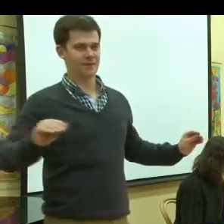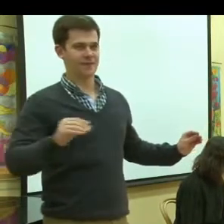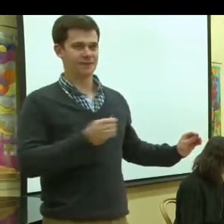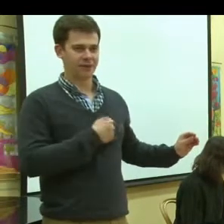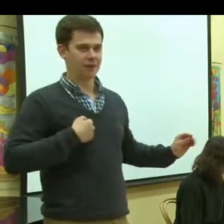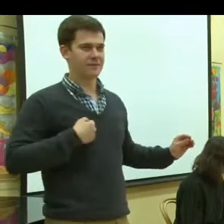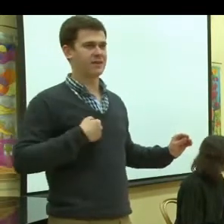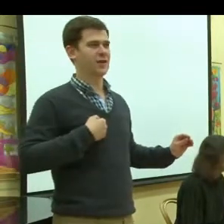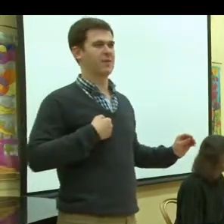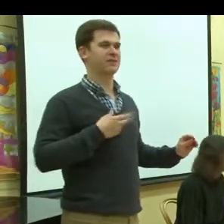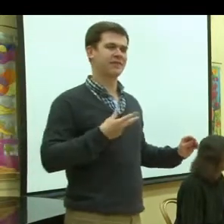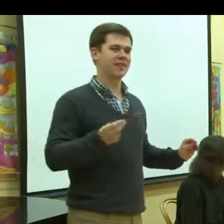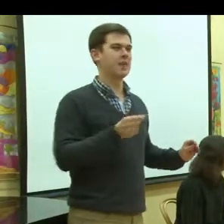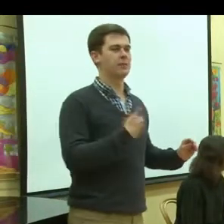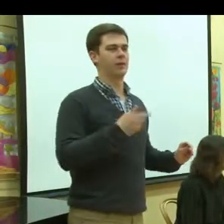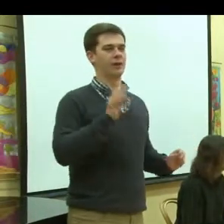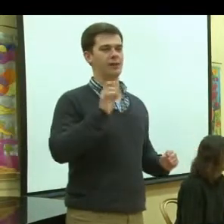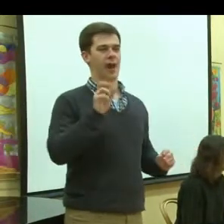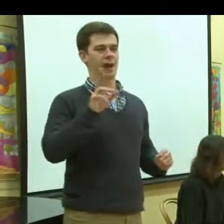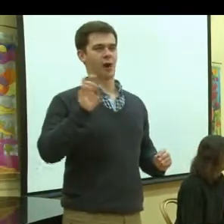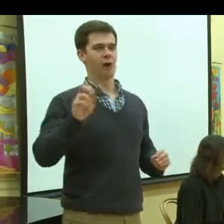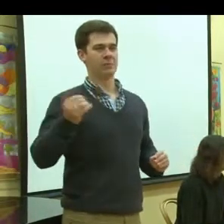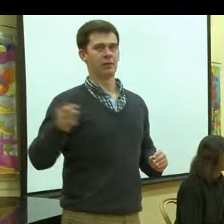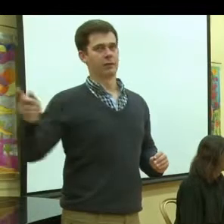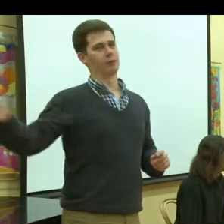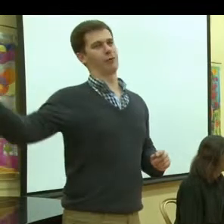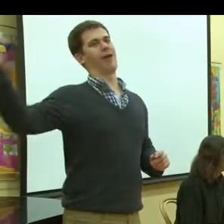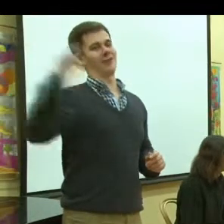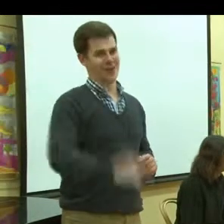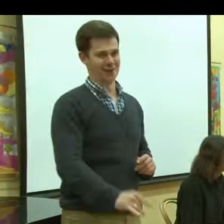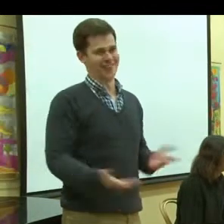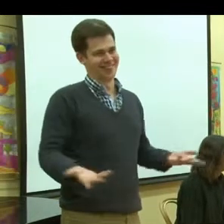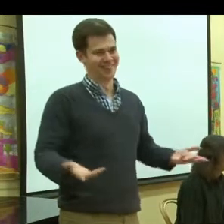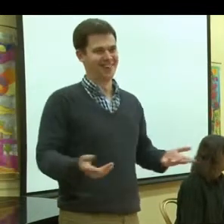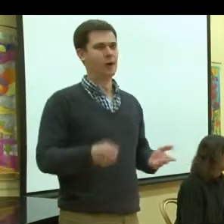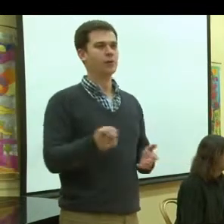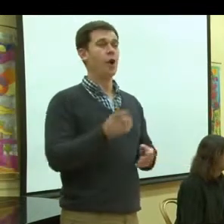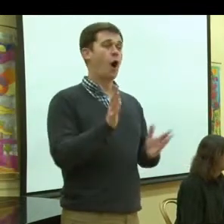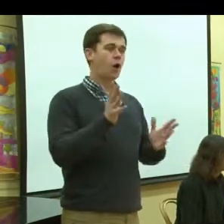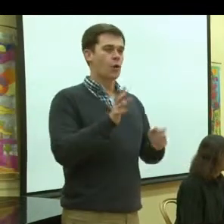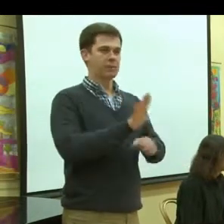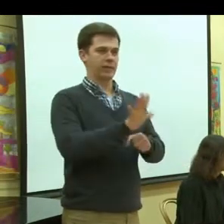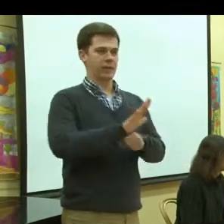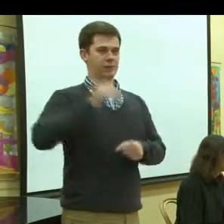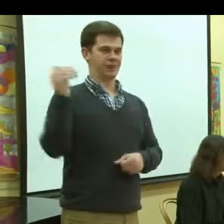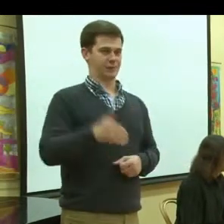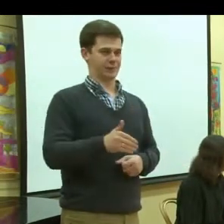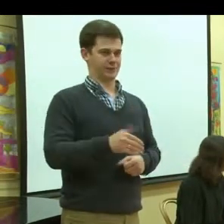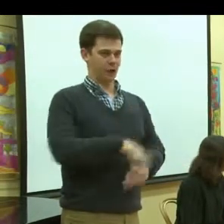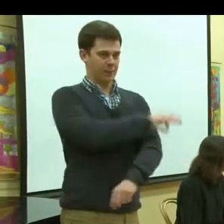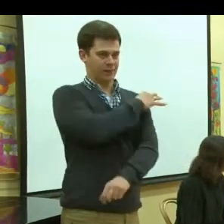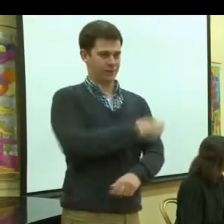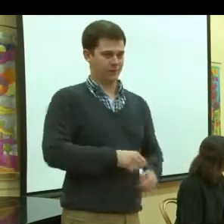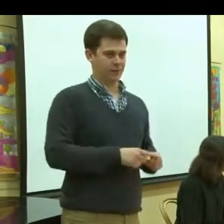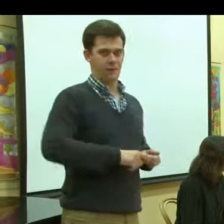z Argentyny nie przylecieliśmy, ale przyjechaliśmy z Tarchomina, więc ta odległość jest około 15 tysięcy kilometrów. Así